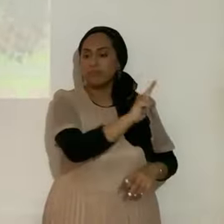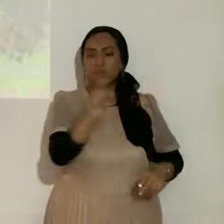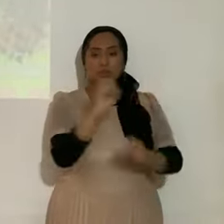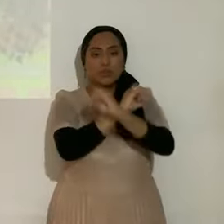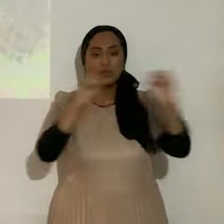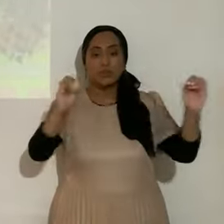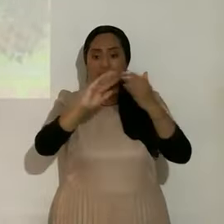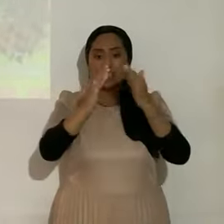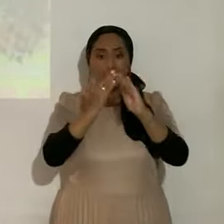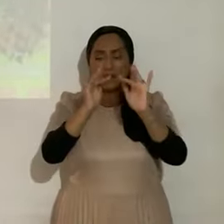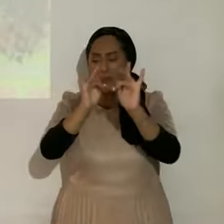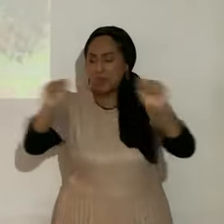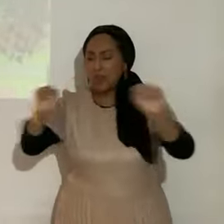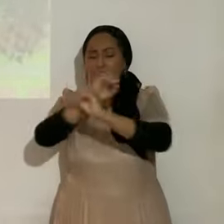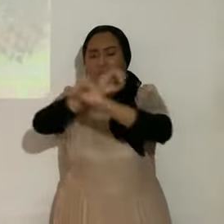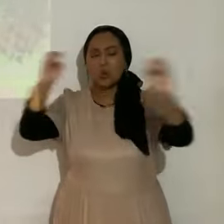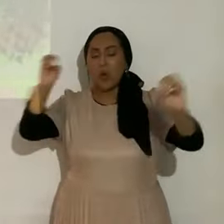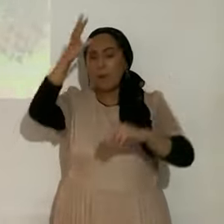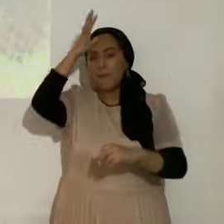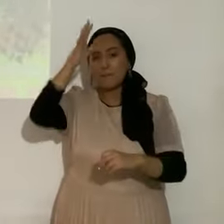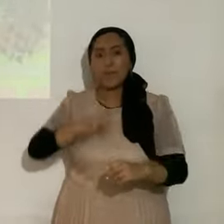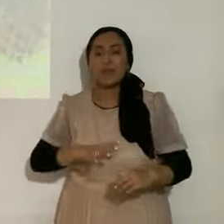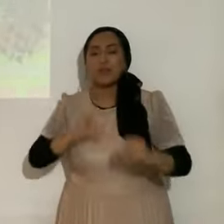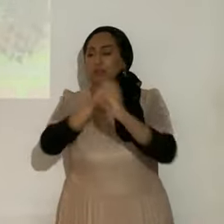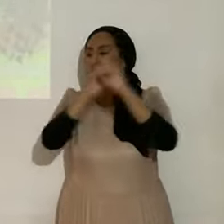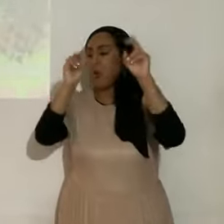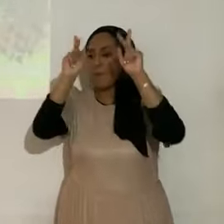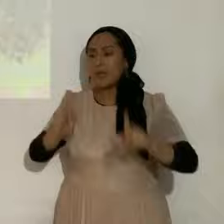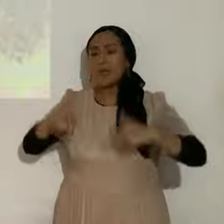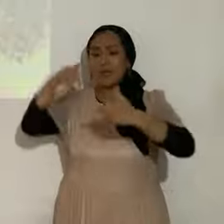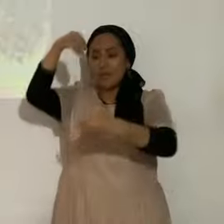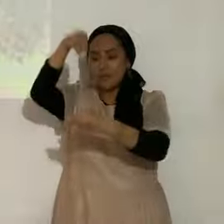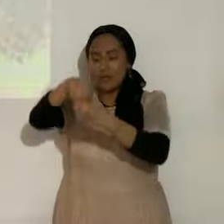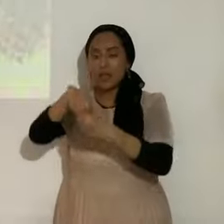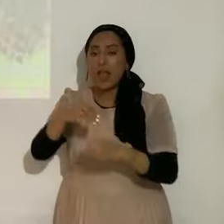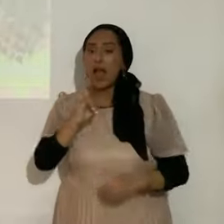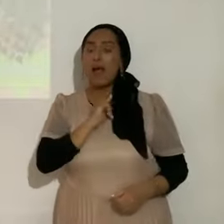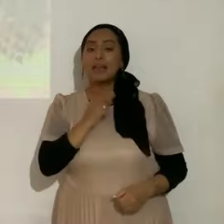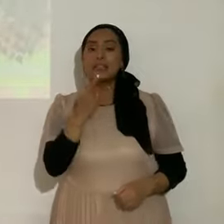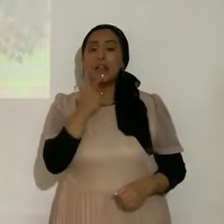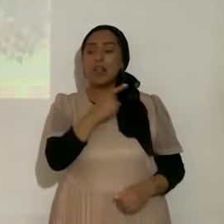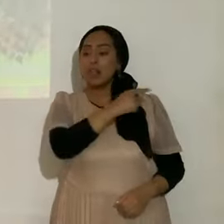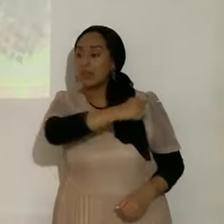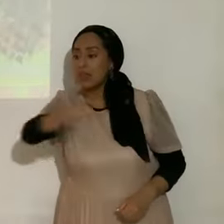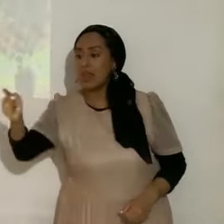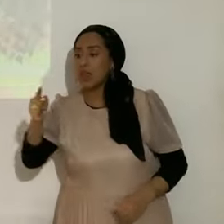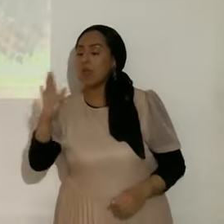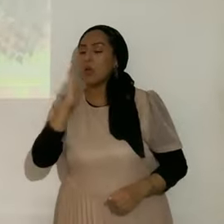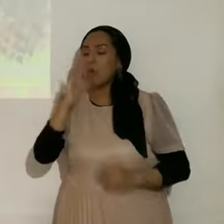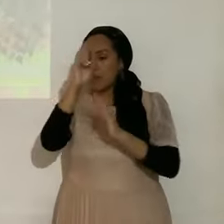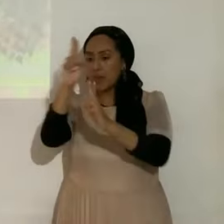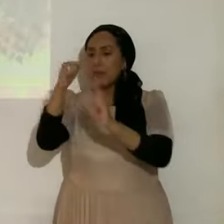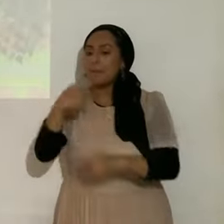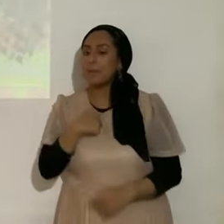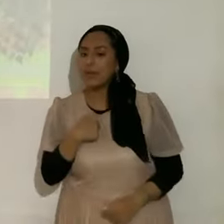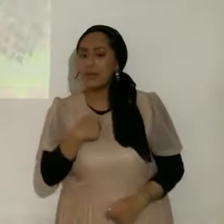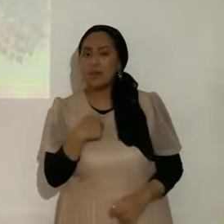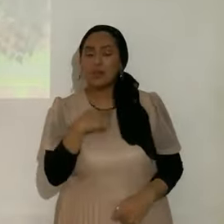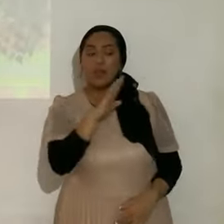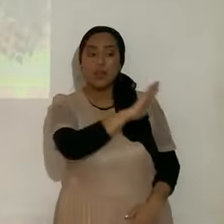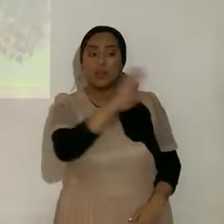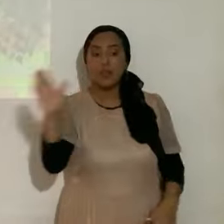están asoladas, hasta no quedar hombre, hasta no quedar habitante. Dije, ciertamente me temerá, recibirá corrección, y no será destruida